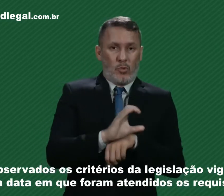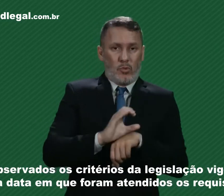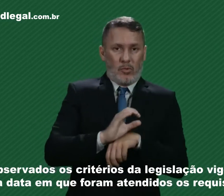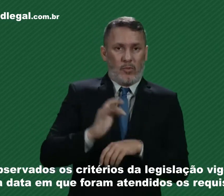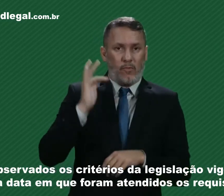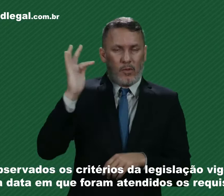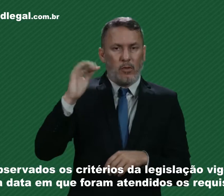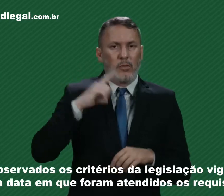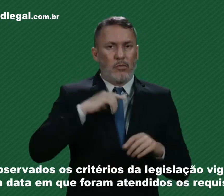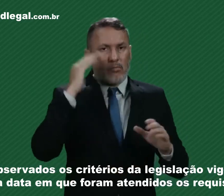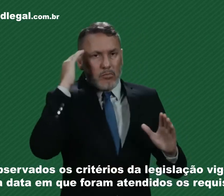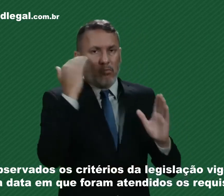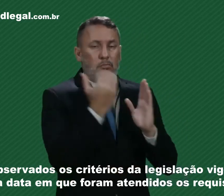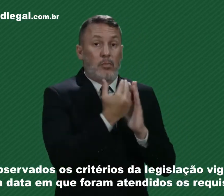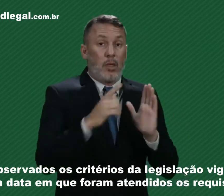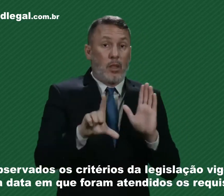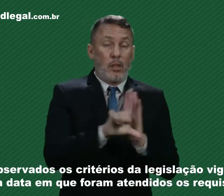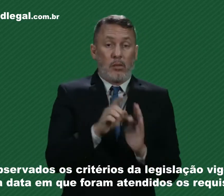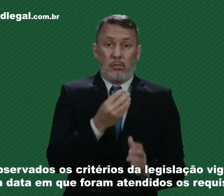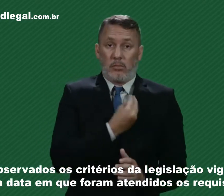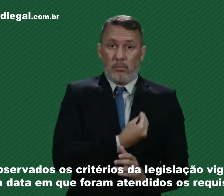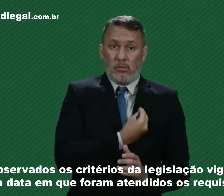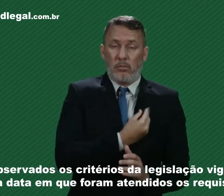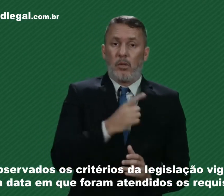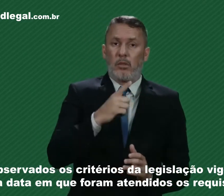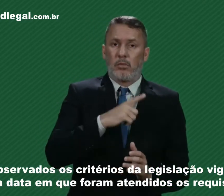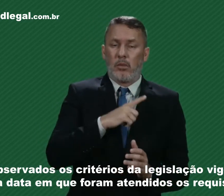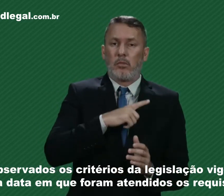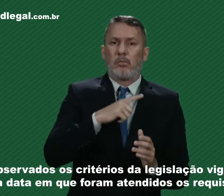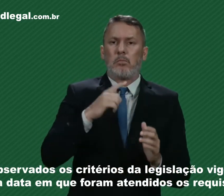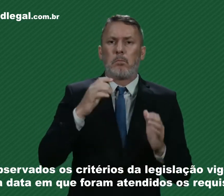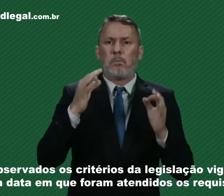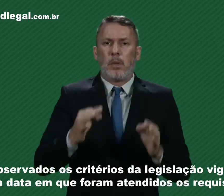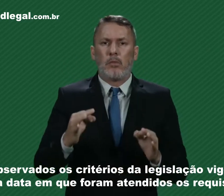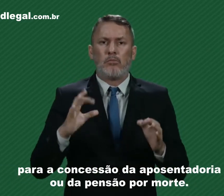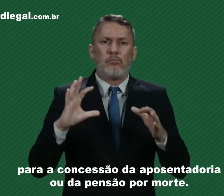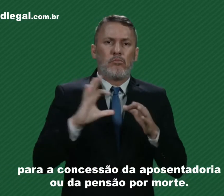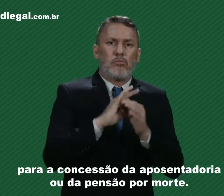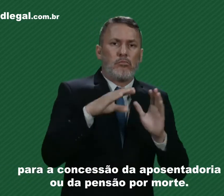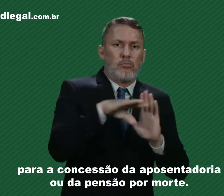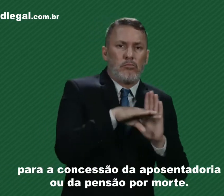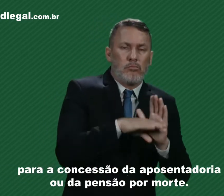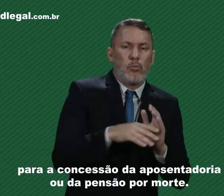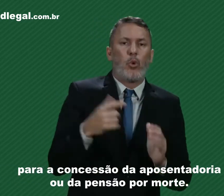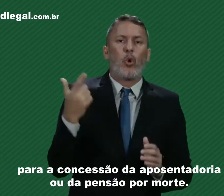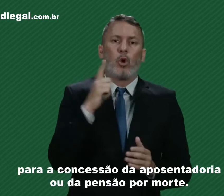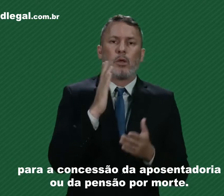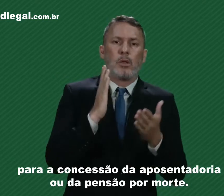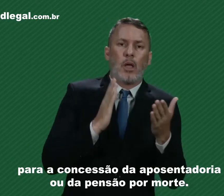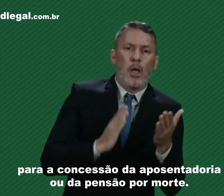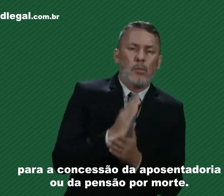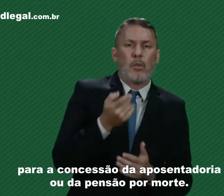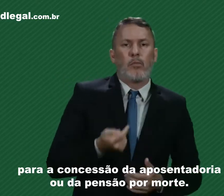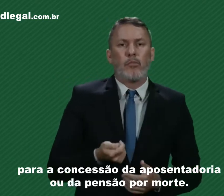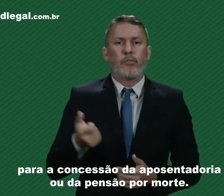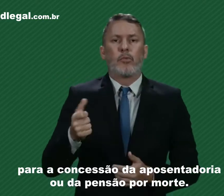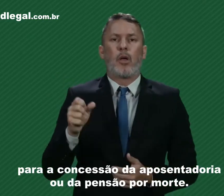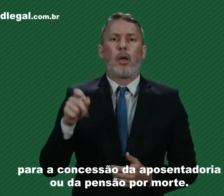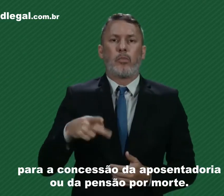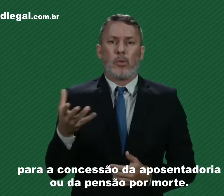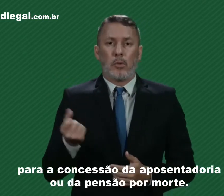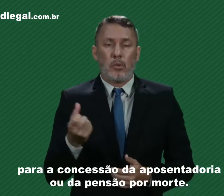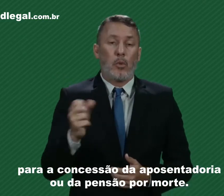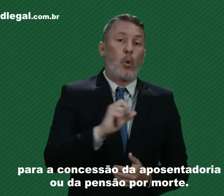observados os critérios da legislação vigente na data em que foram atendidos os requisitos para a concessão da aposentadoria ou